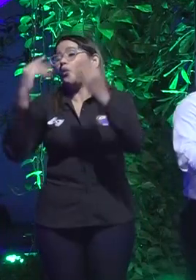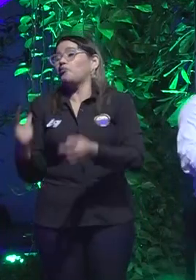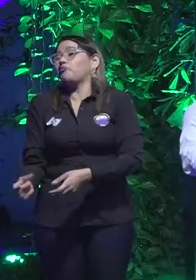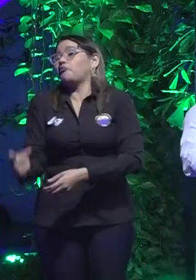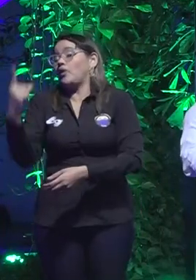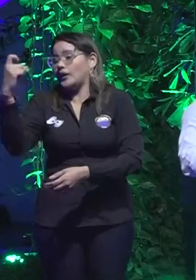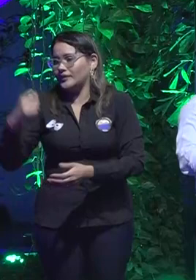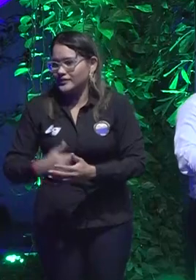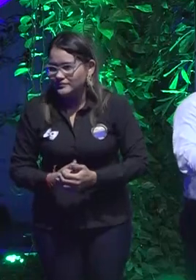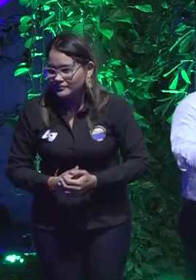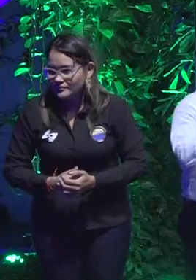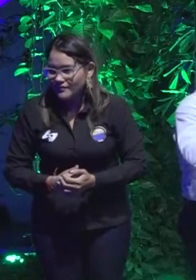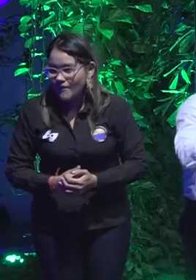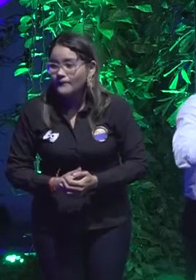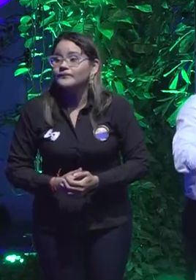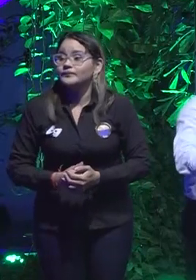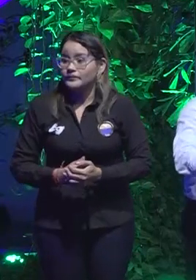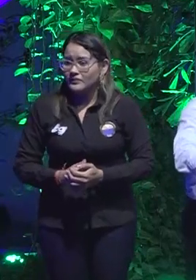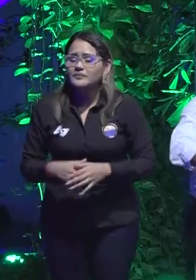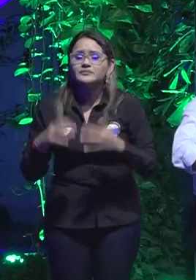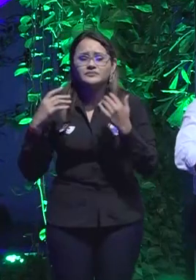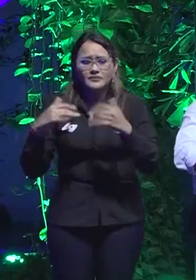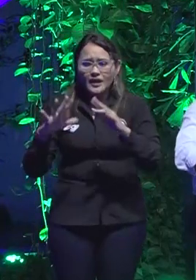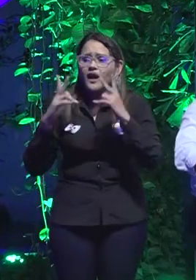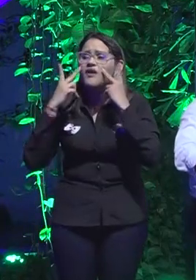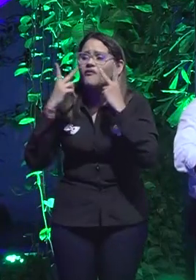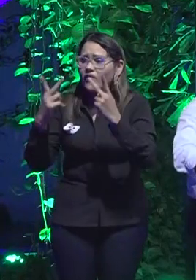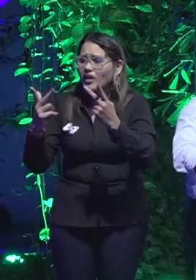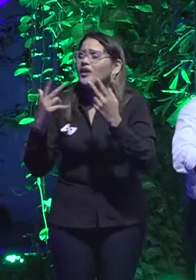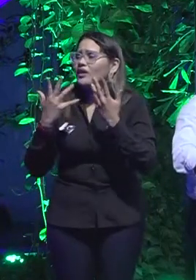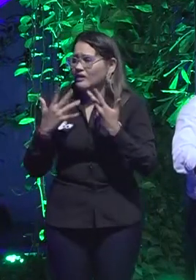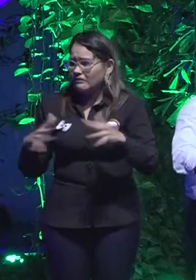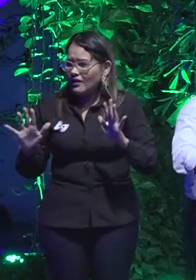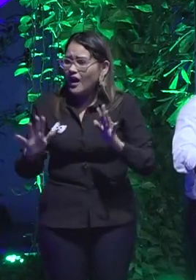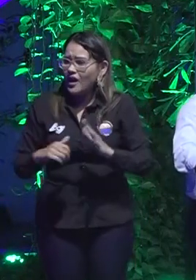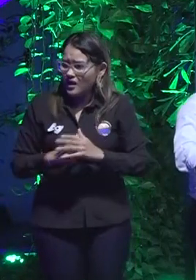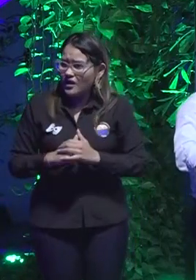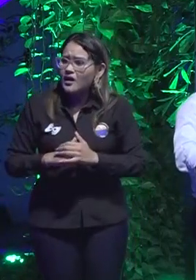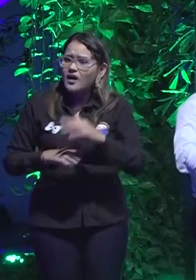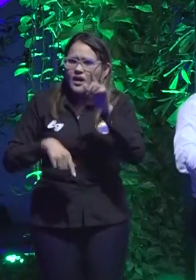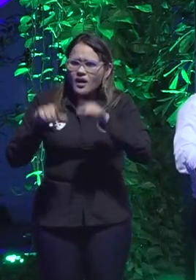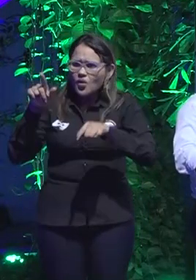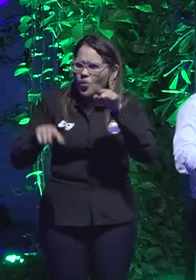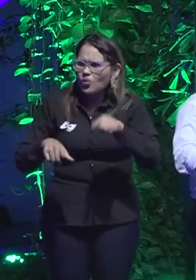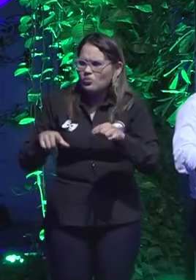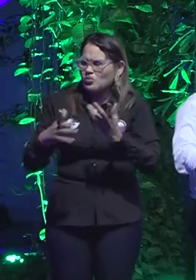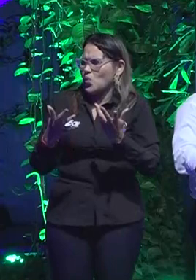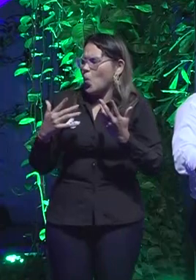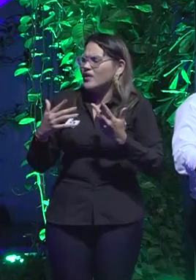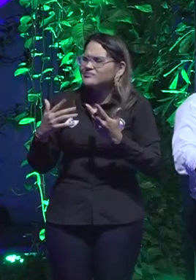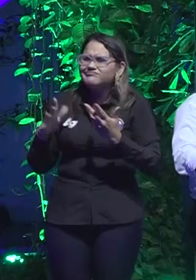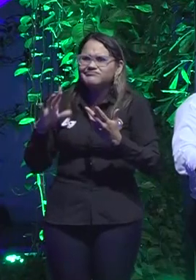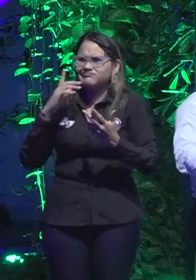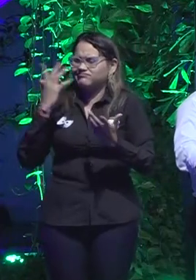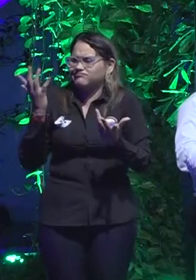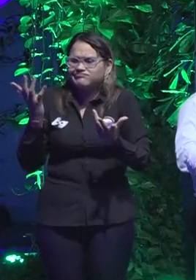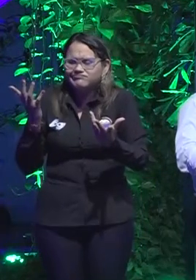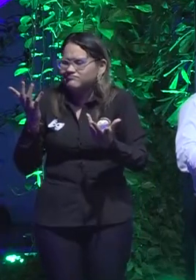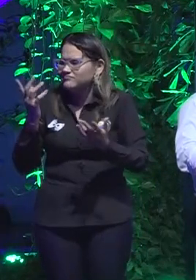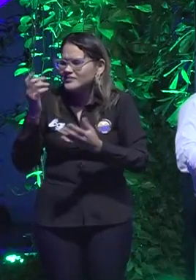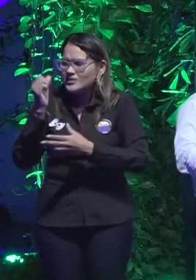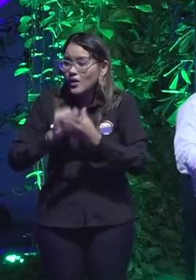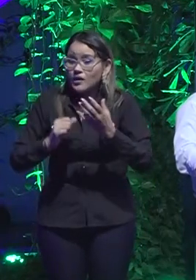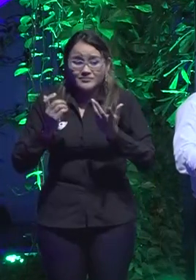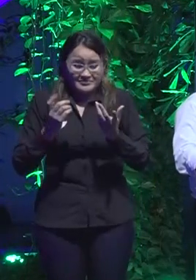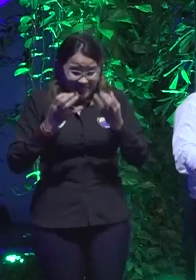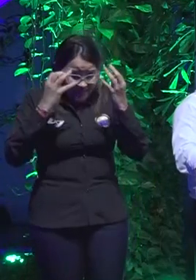Beethoven, de gente summa cum laude. ¿Quién puede obtener en 10 semestres de la carrera 90% de desempeño? Los nuevos